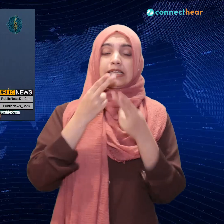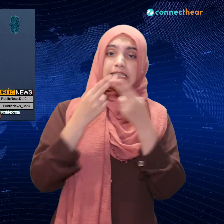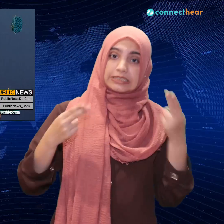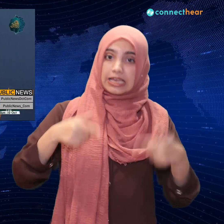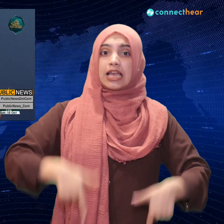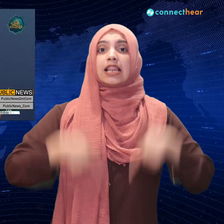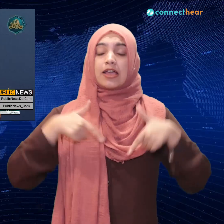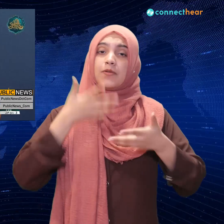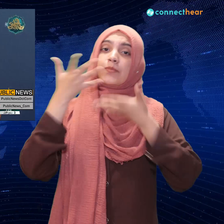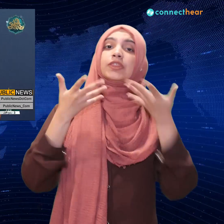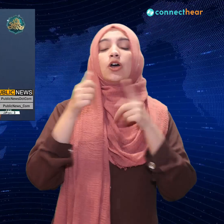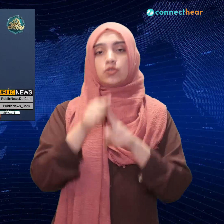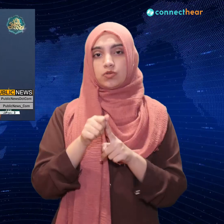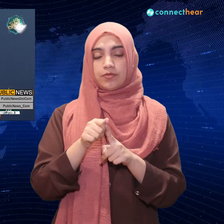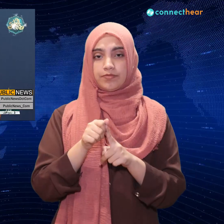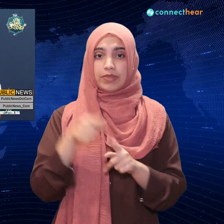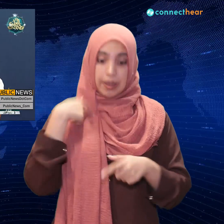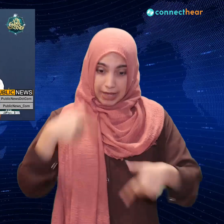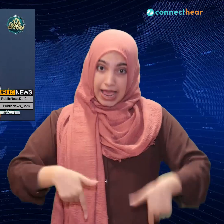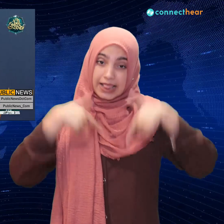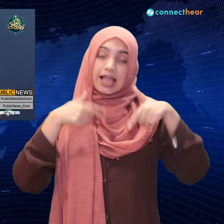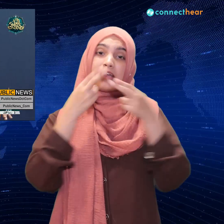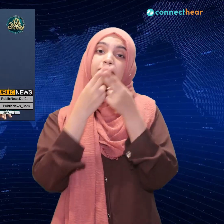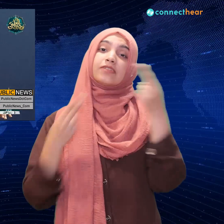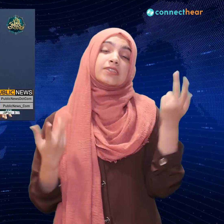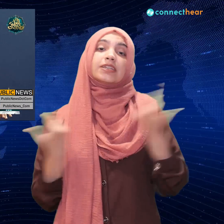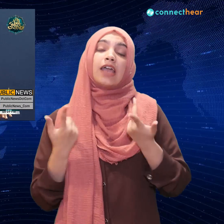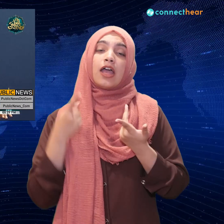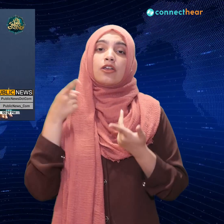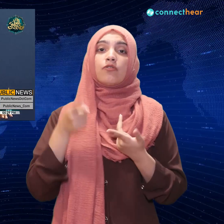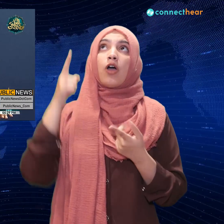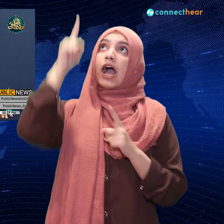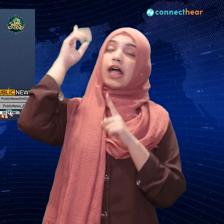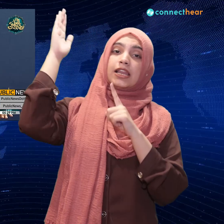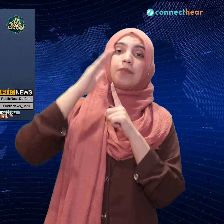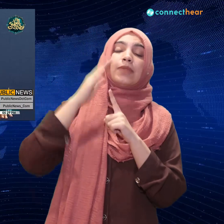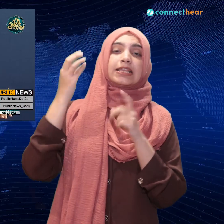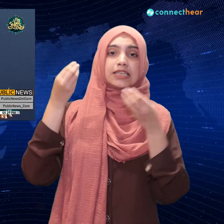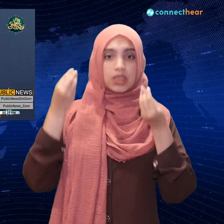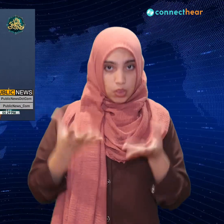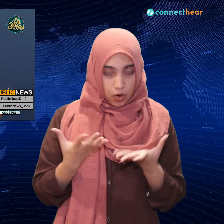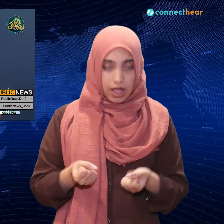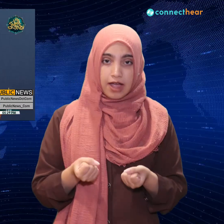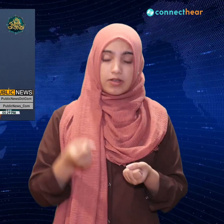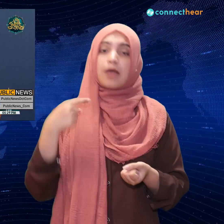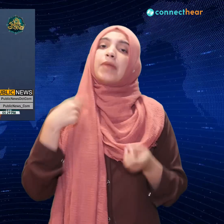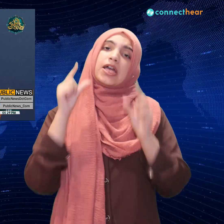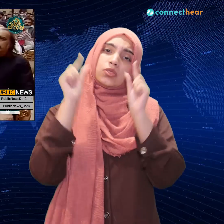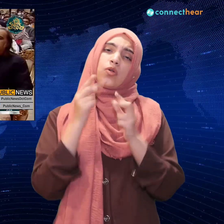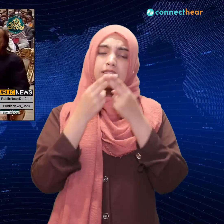طرح میرا یہ جو سفر ہوا ہے اللہ کی طرف، تو میں صرف اس کے اوپر تھوڑی شروع میں بات کرنا چاہتا